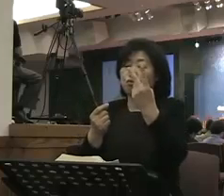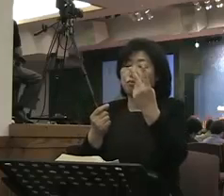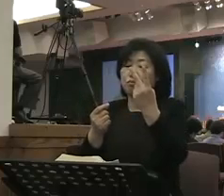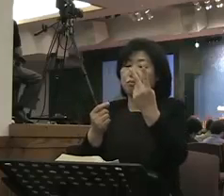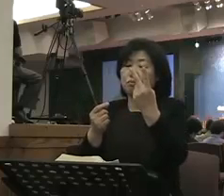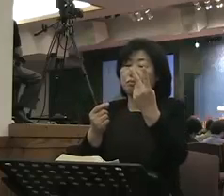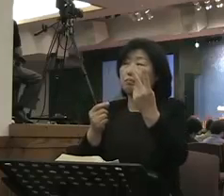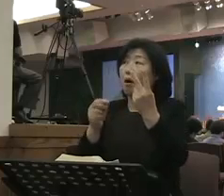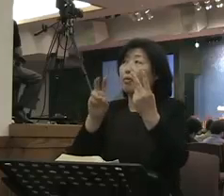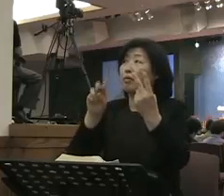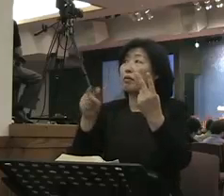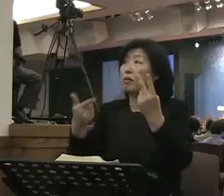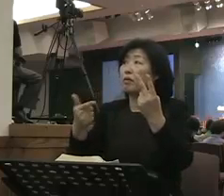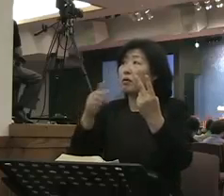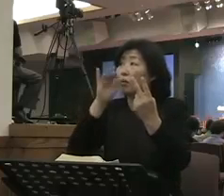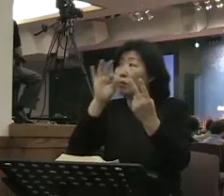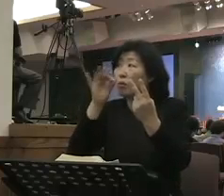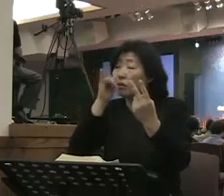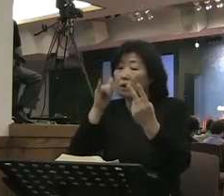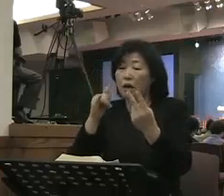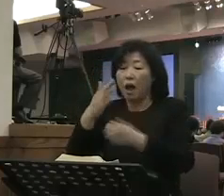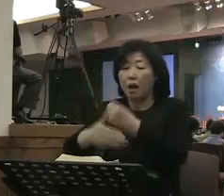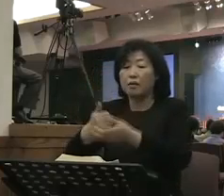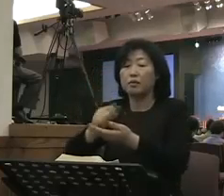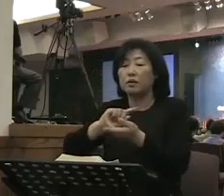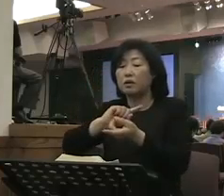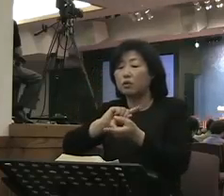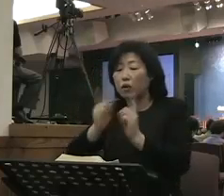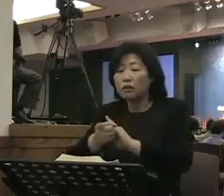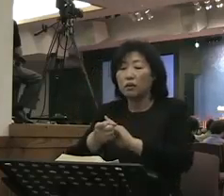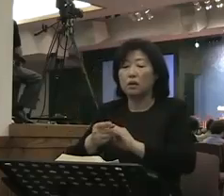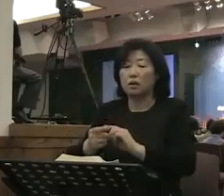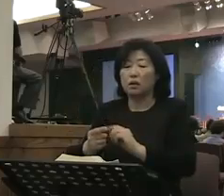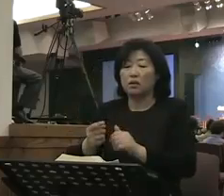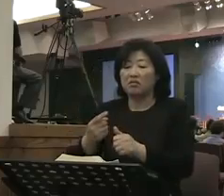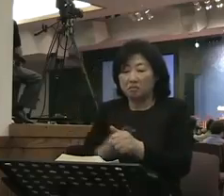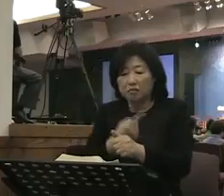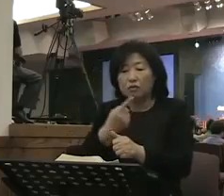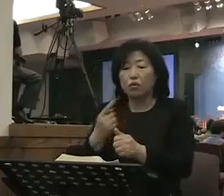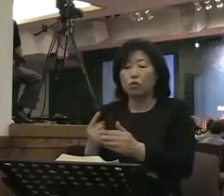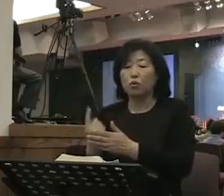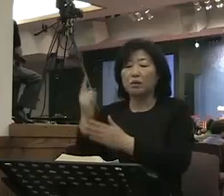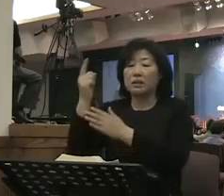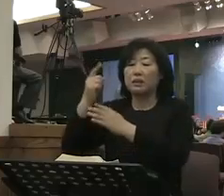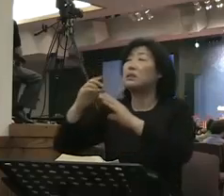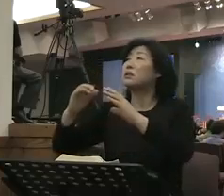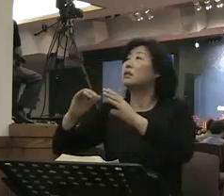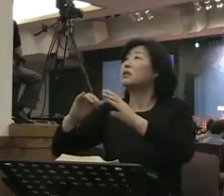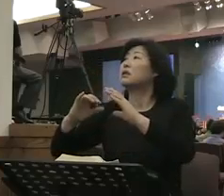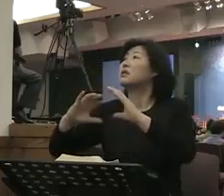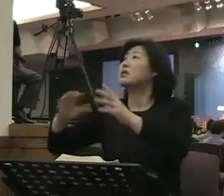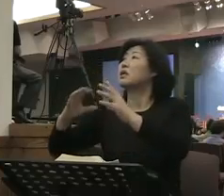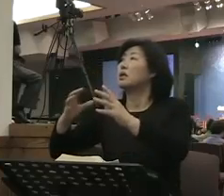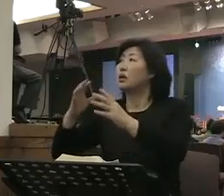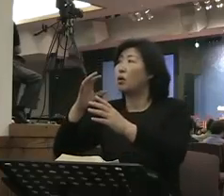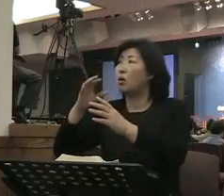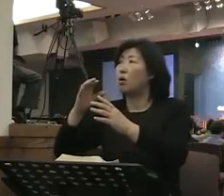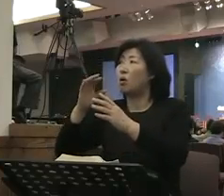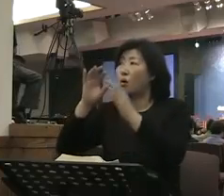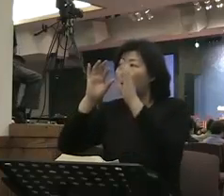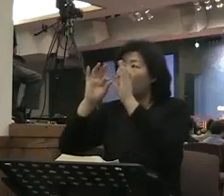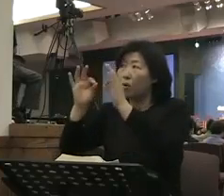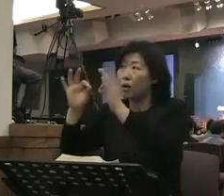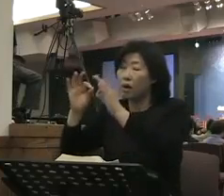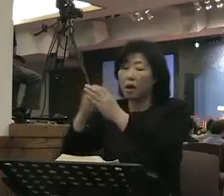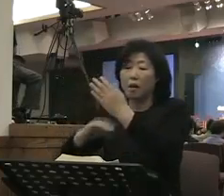거예요. 하나님을 대신하여 스스로 높아지려는 세대가, 세상 세대가 보이는가